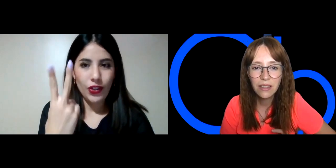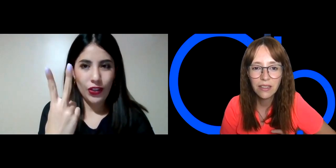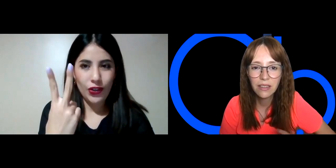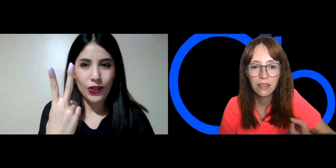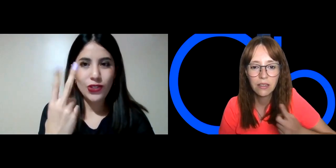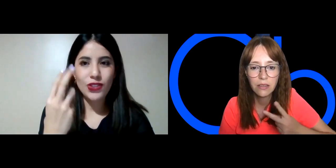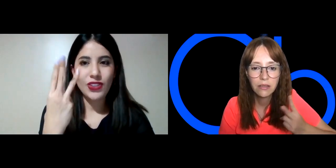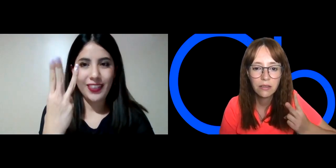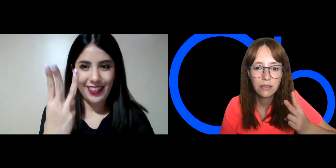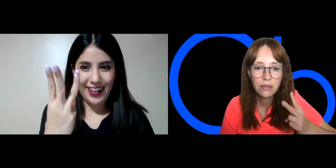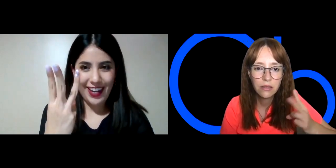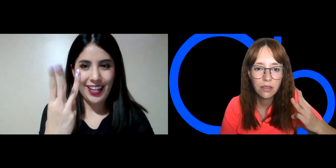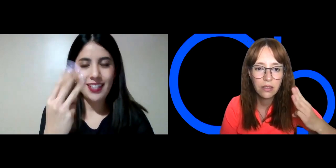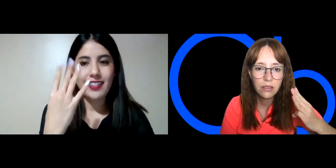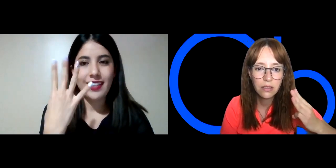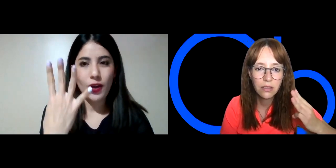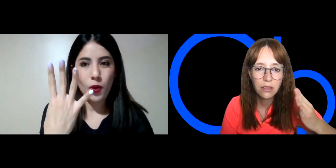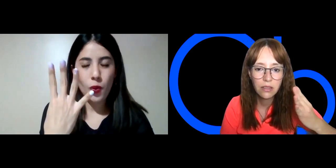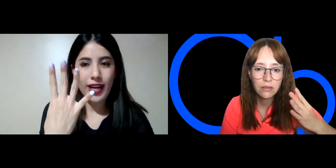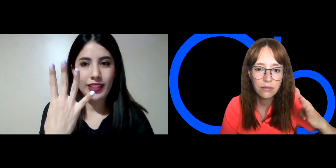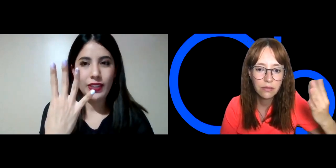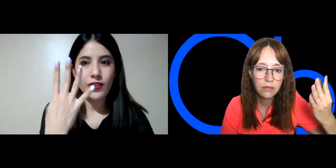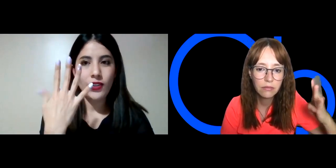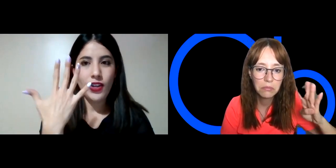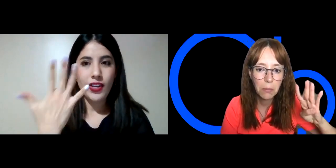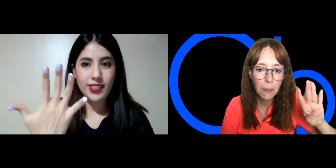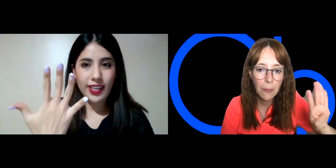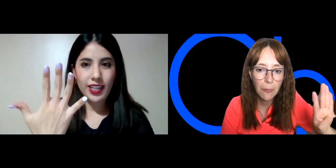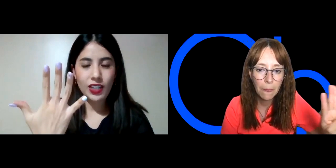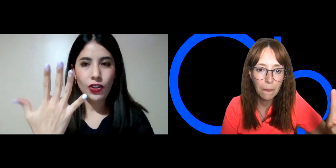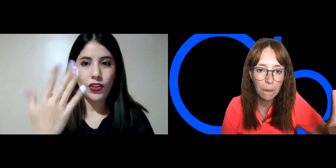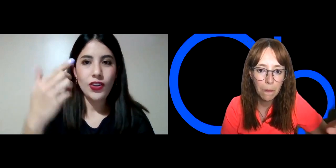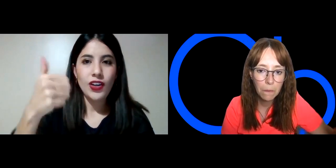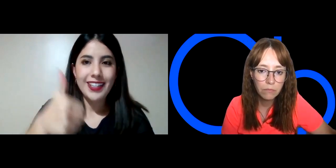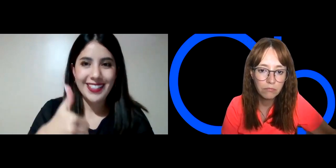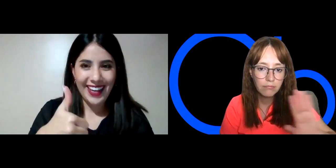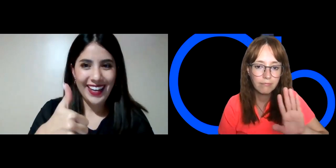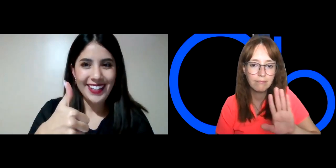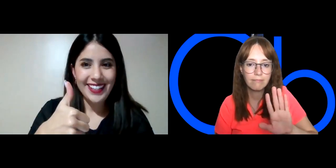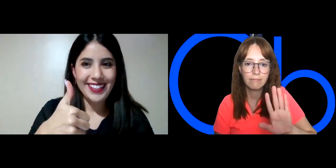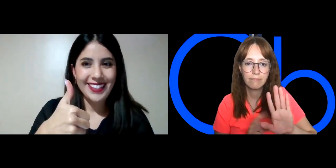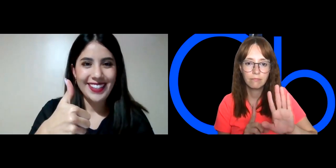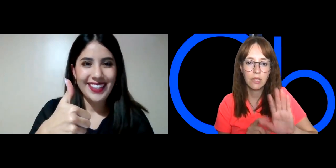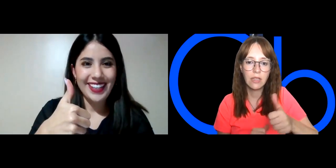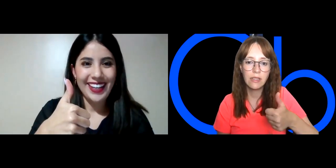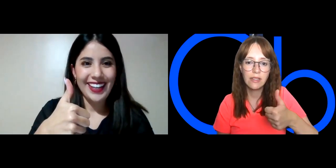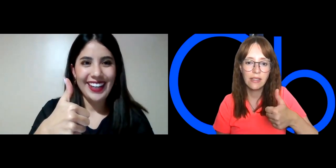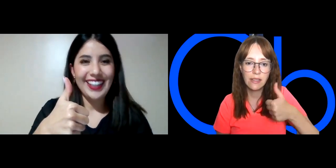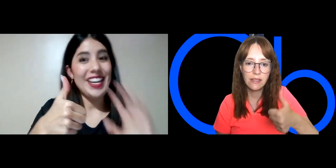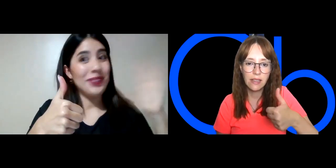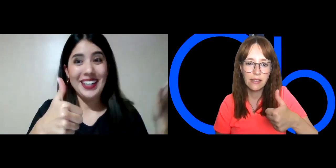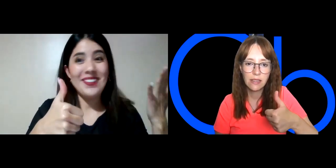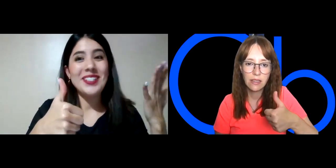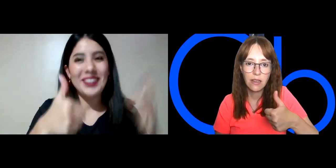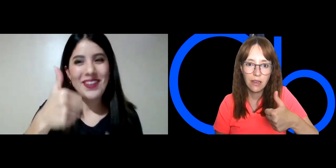ajá. 2, 3, 4, 5, 6, Ah, 6. y